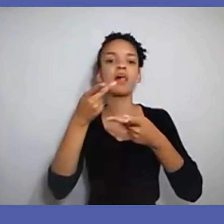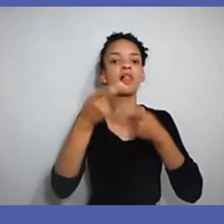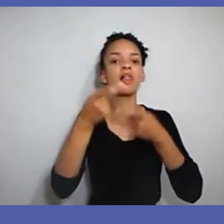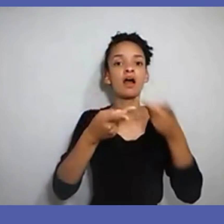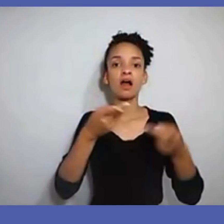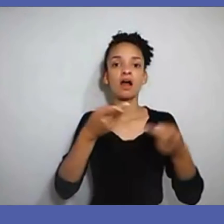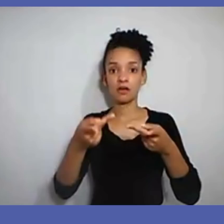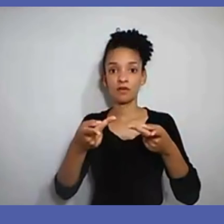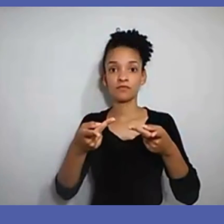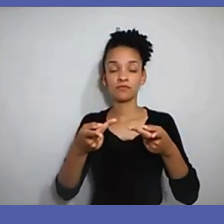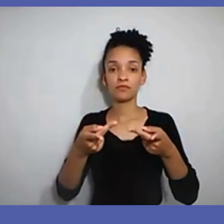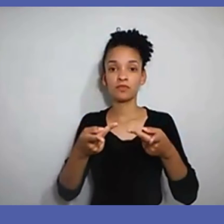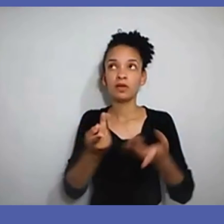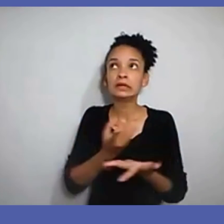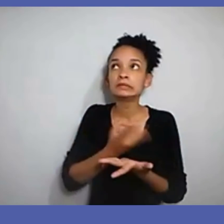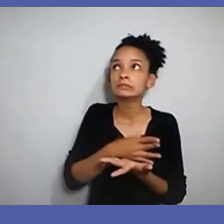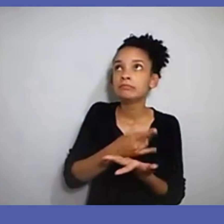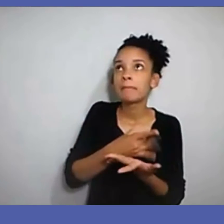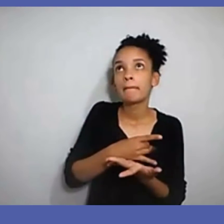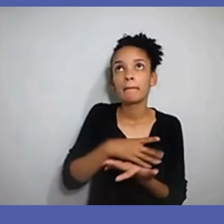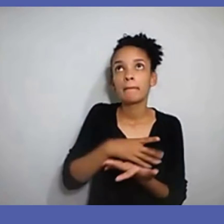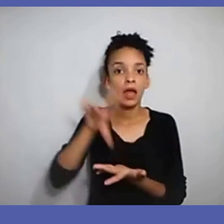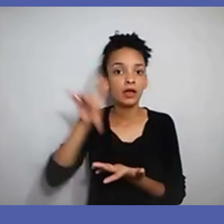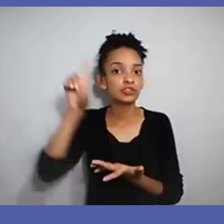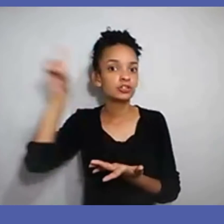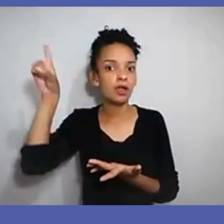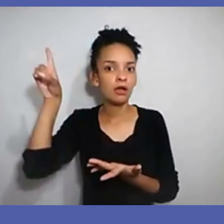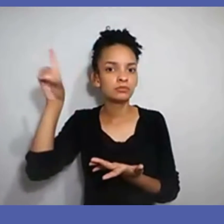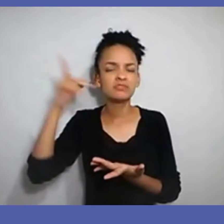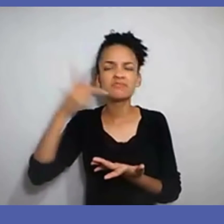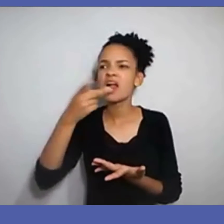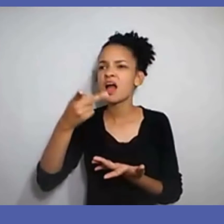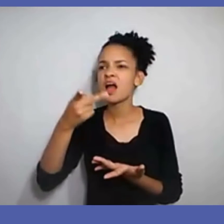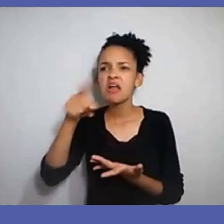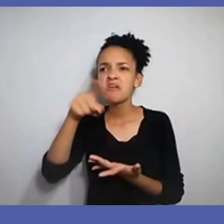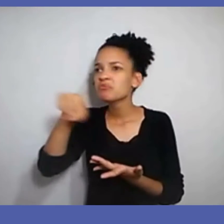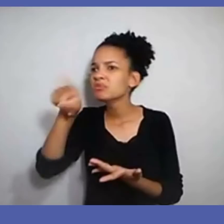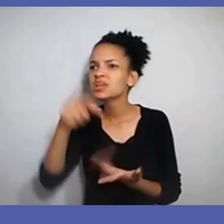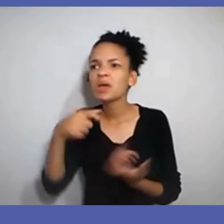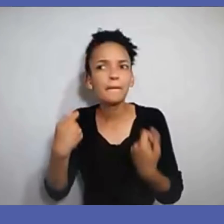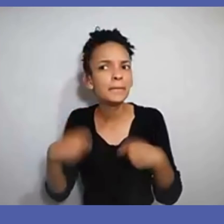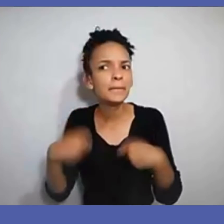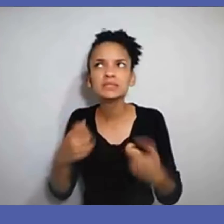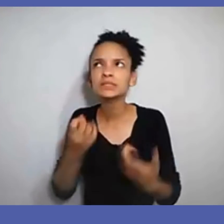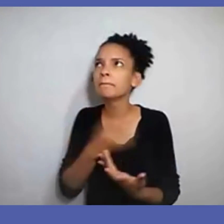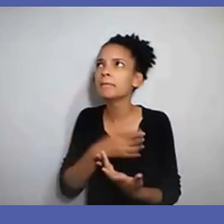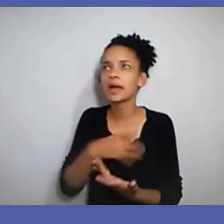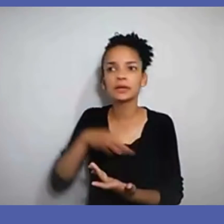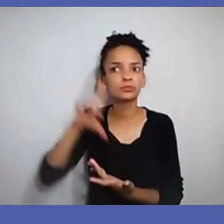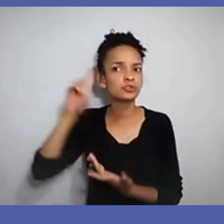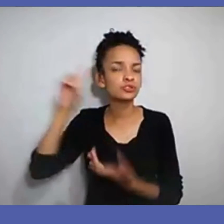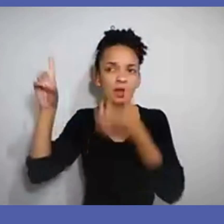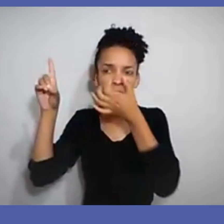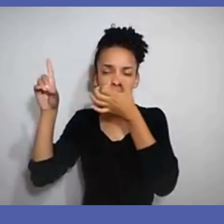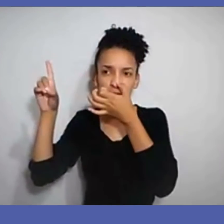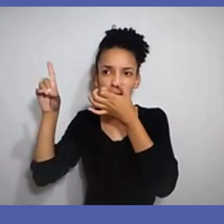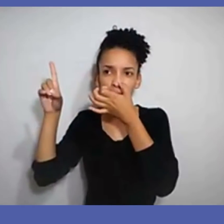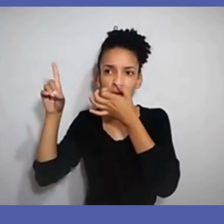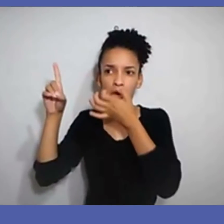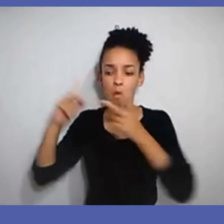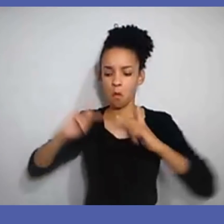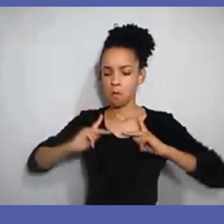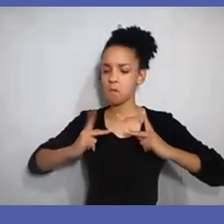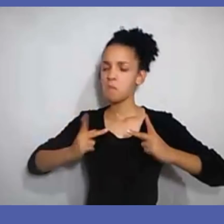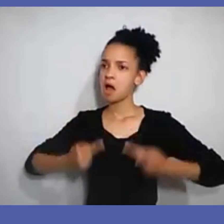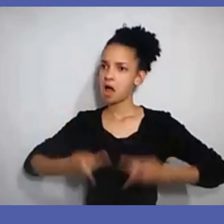Deus, dizendo: vocês não precisam ter medo de Deus, o homem é capaz de viver sozinho, o